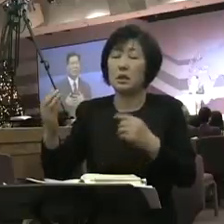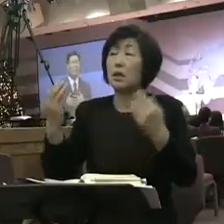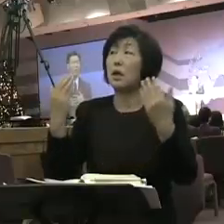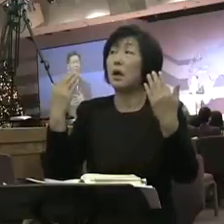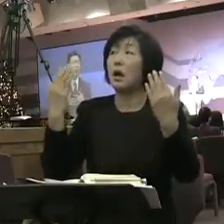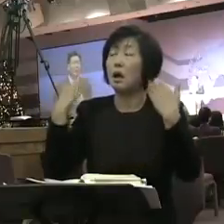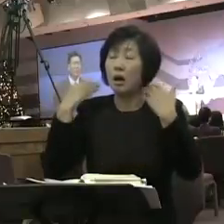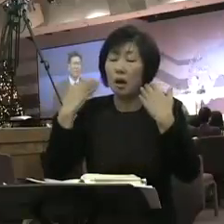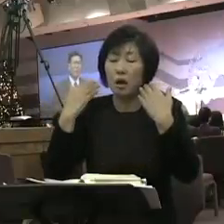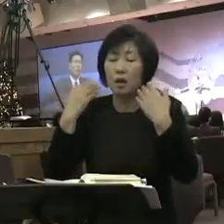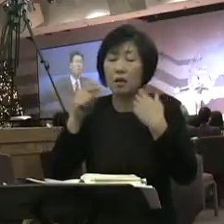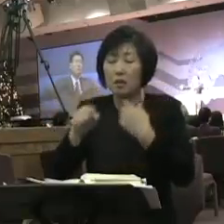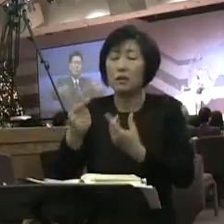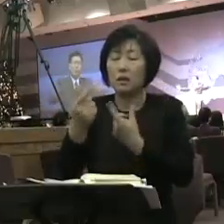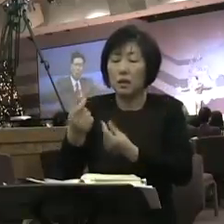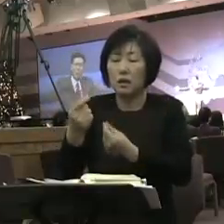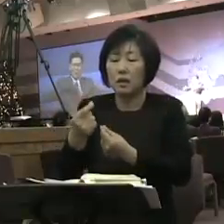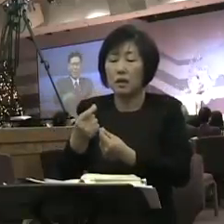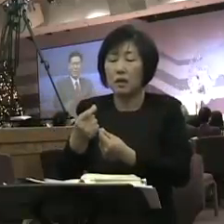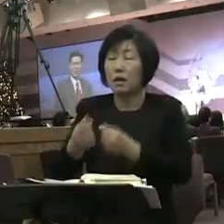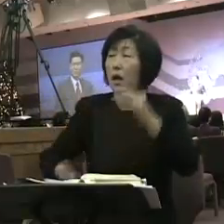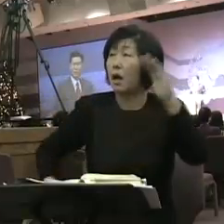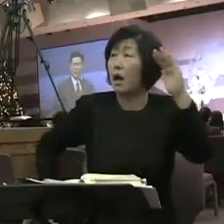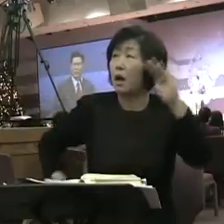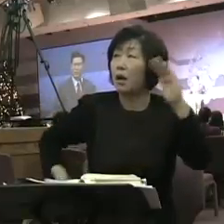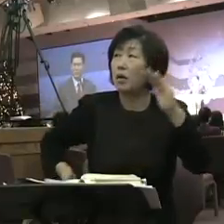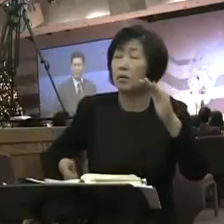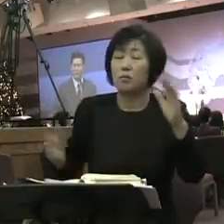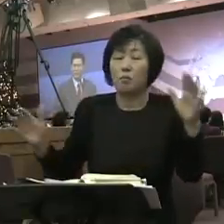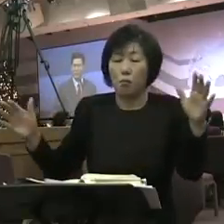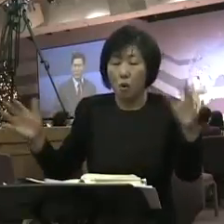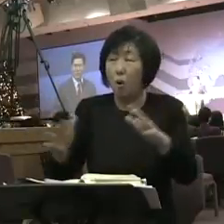그렇게 같이 기도하기를 원하는 학생들이 꾸역꾸역 모여들기 시작했습니다.